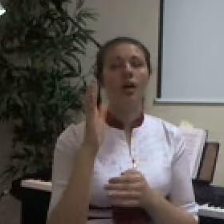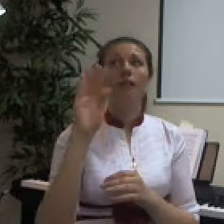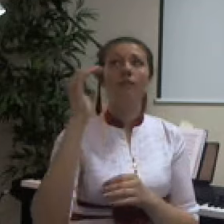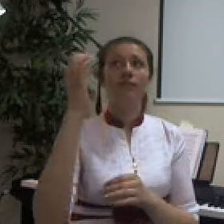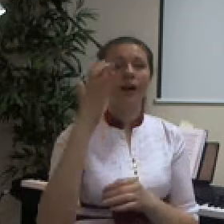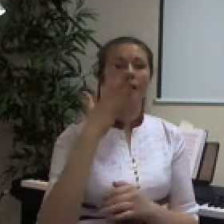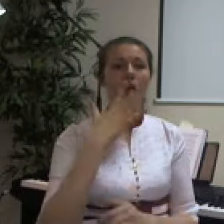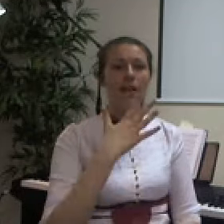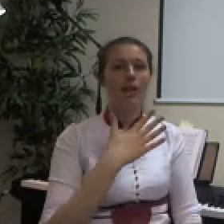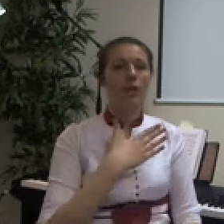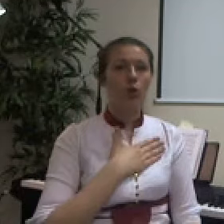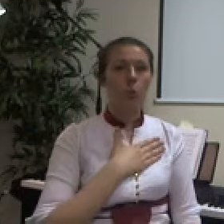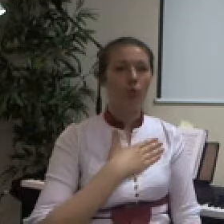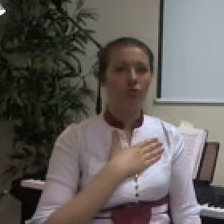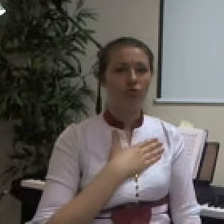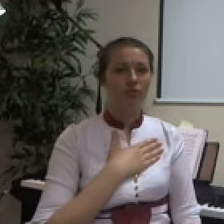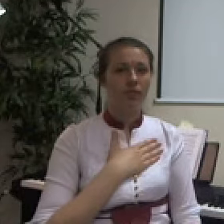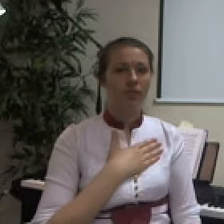твоєї любові,